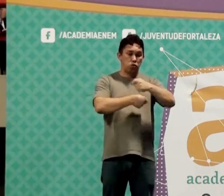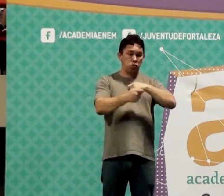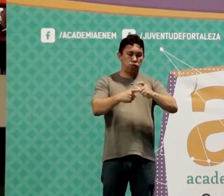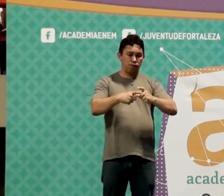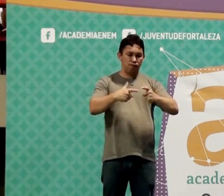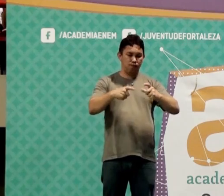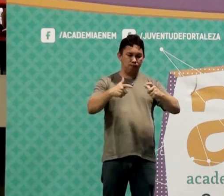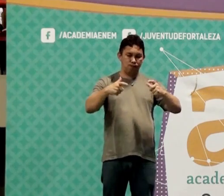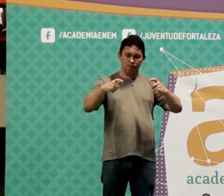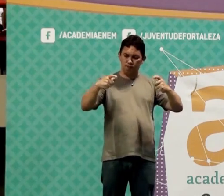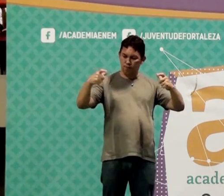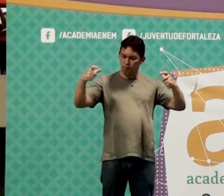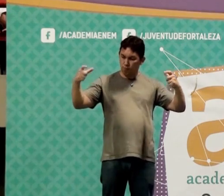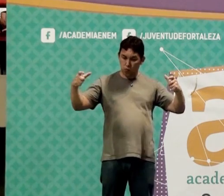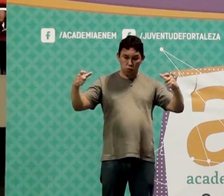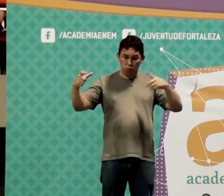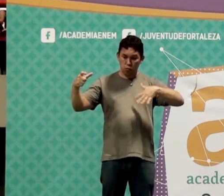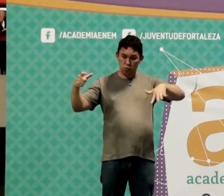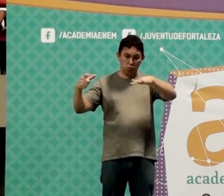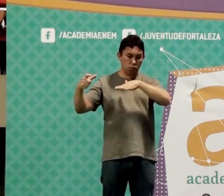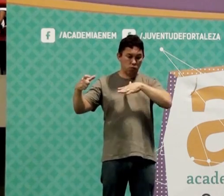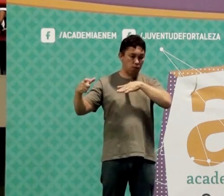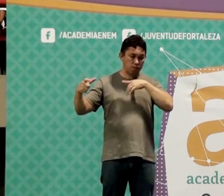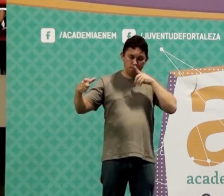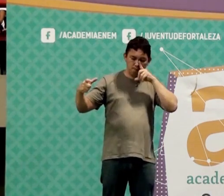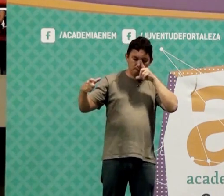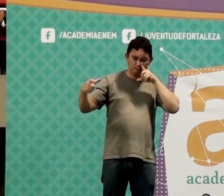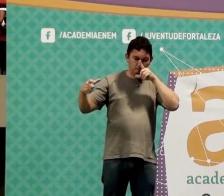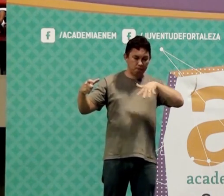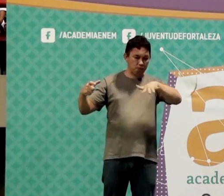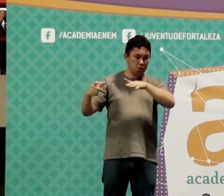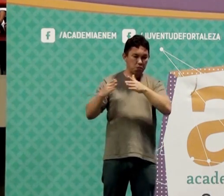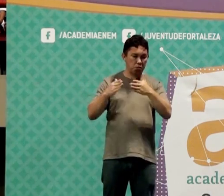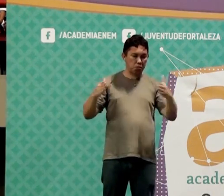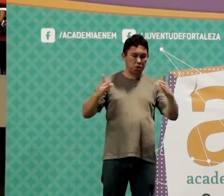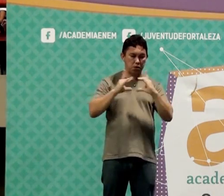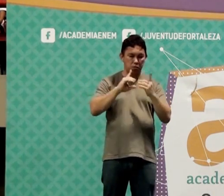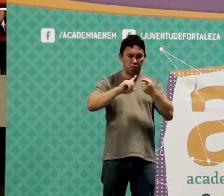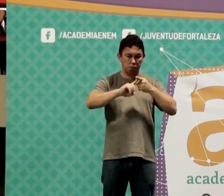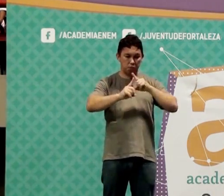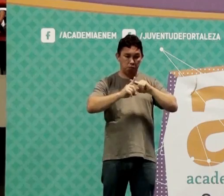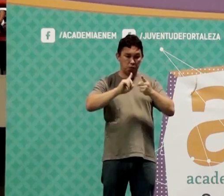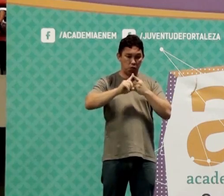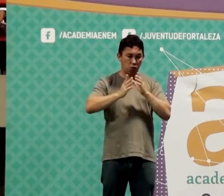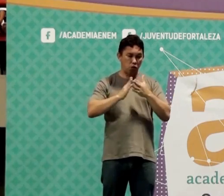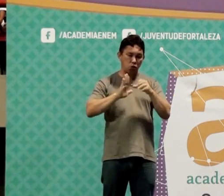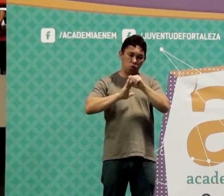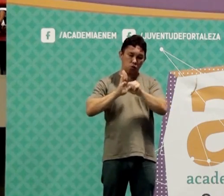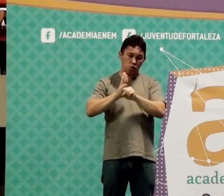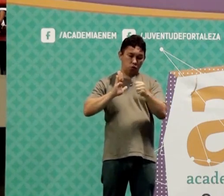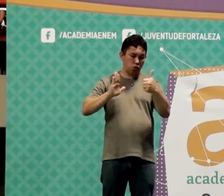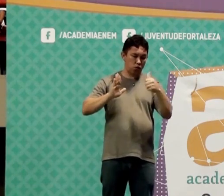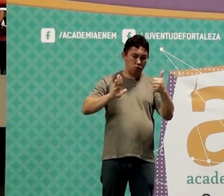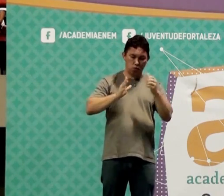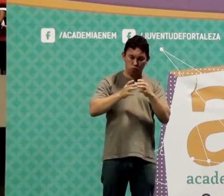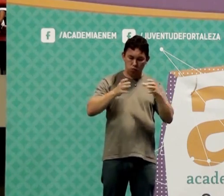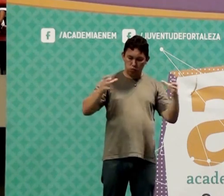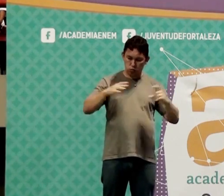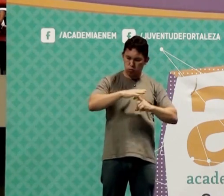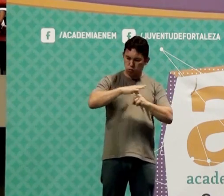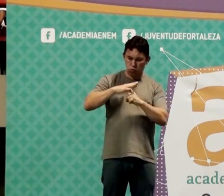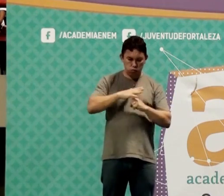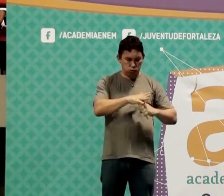vendido. Coisas que são vendidas com slogan bem grande assim, ó. Venda proibida. E o pessoal vendendo o objeto escrito venda proibida. A venda não